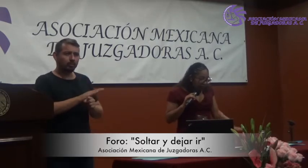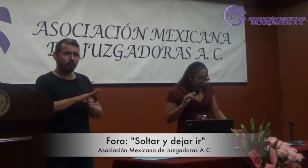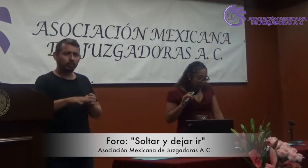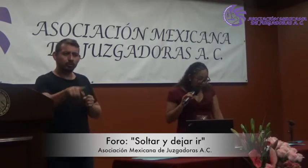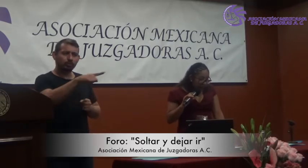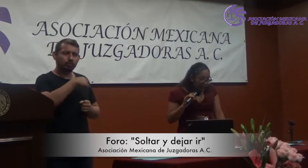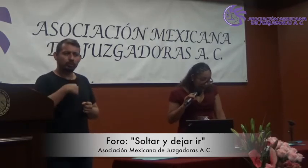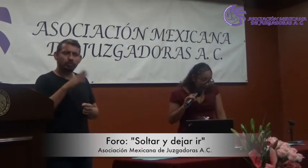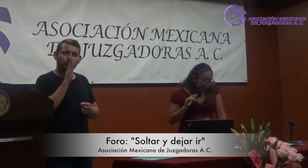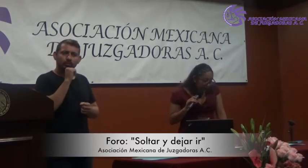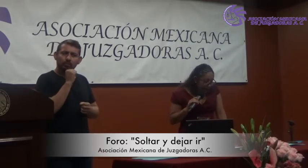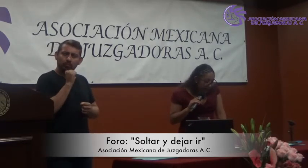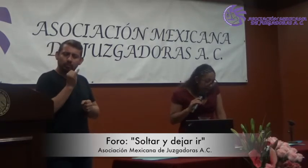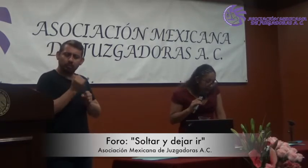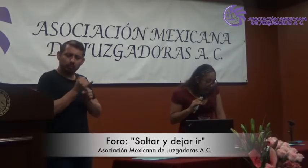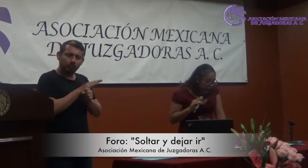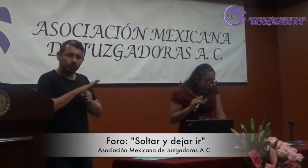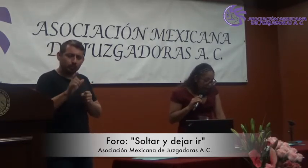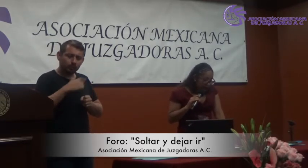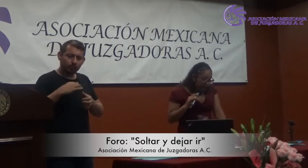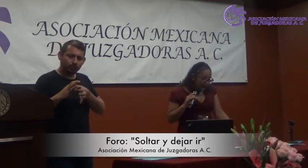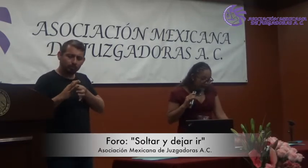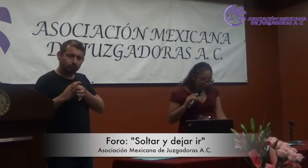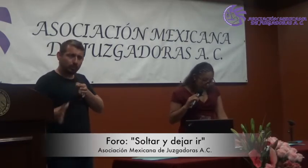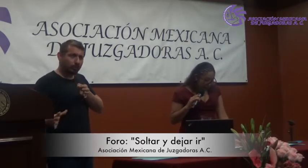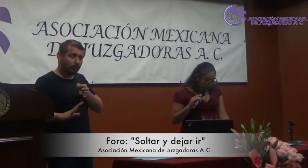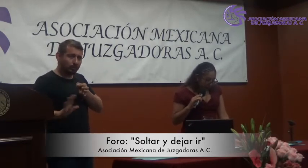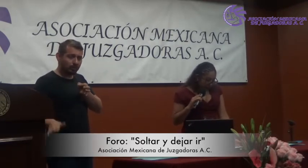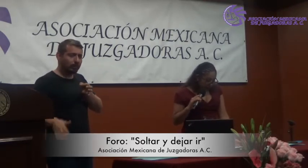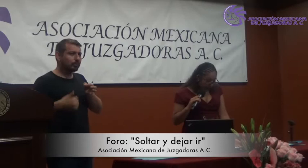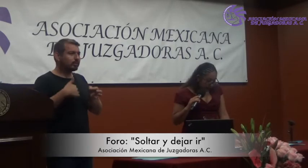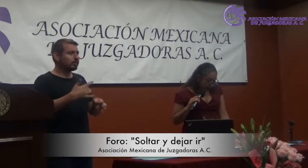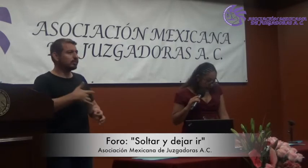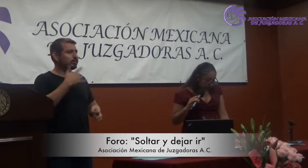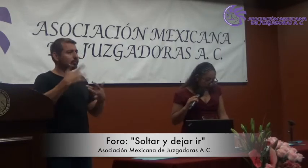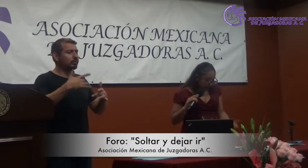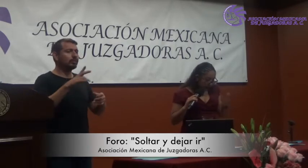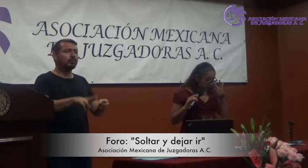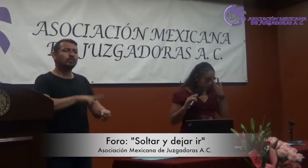Aquí lo que tratamos de hacer es compartirles esta experiencia